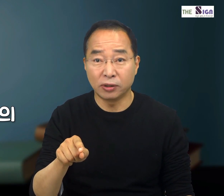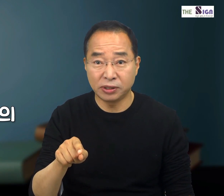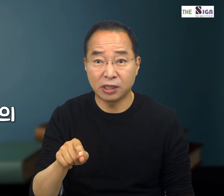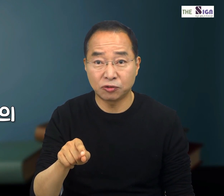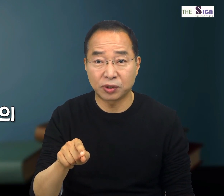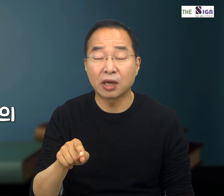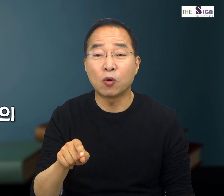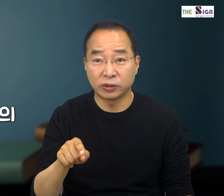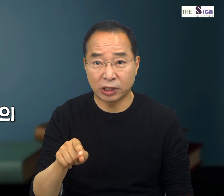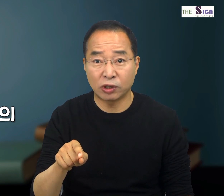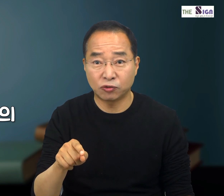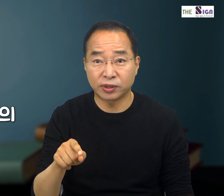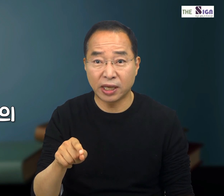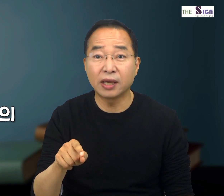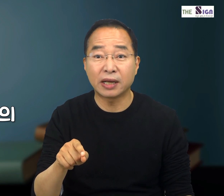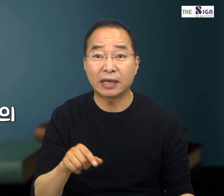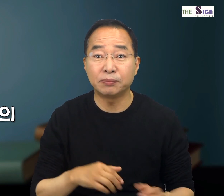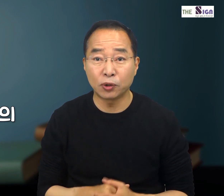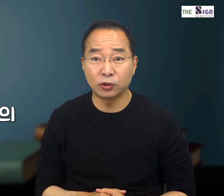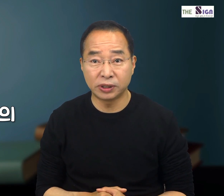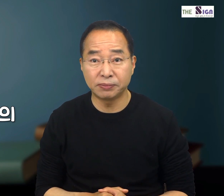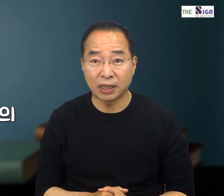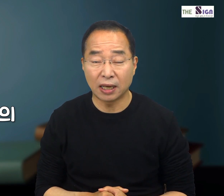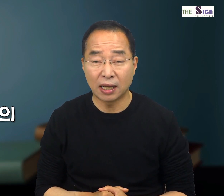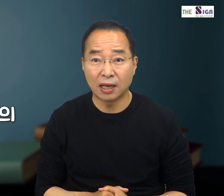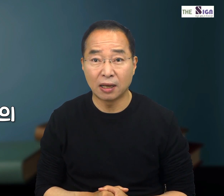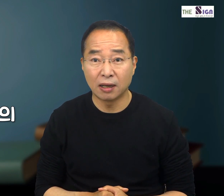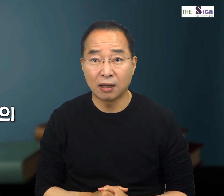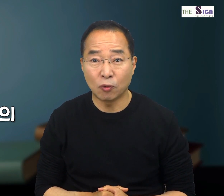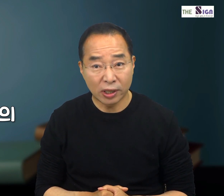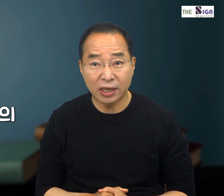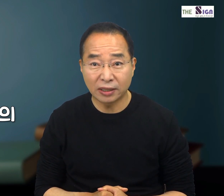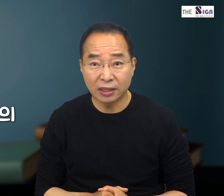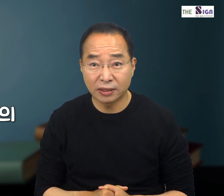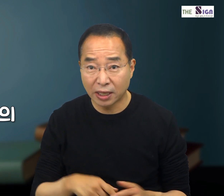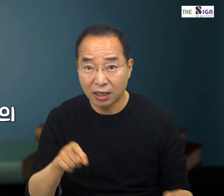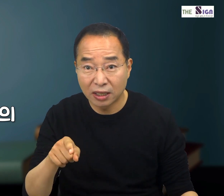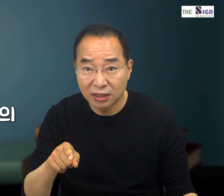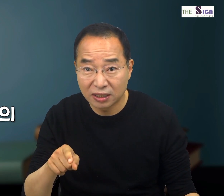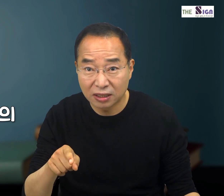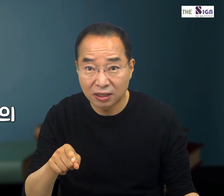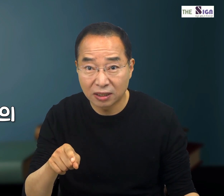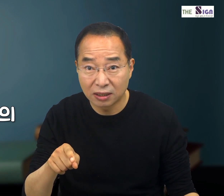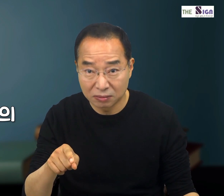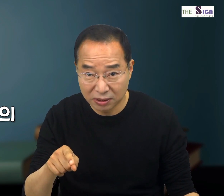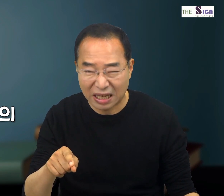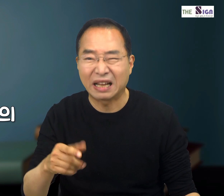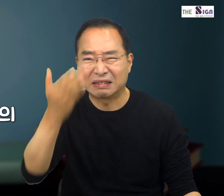면제해 줄게, 공짜로 해 줄게 라는 표현을 씁니다. 원래는 안 되는데